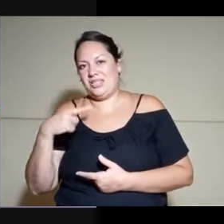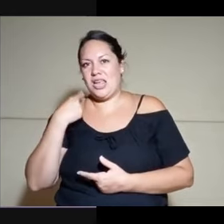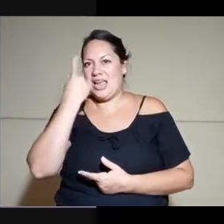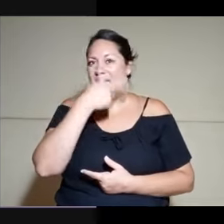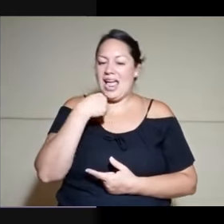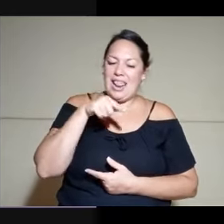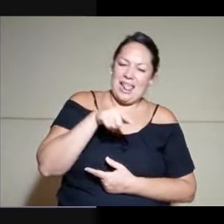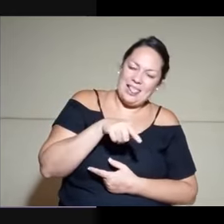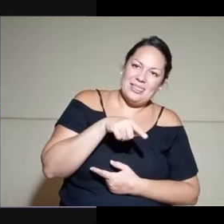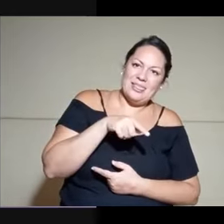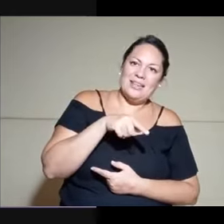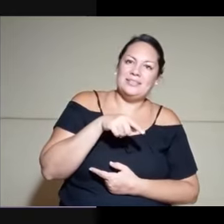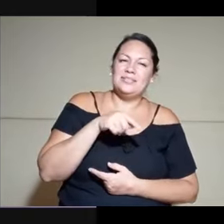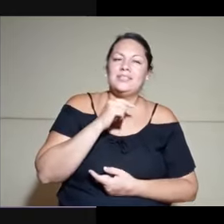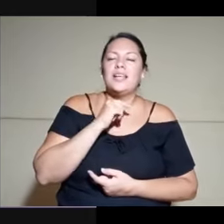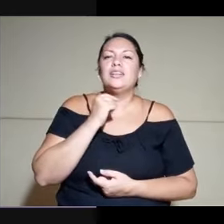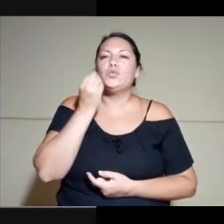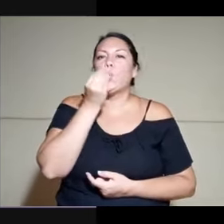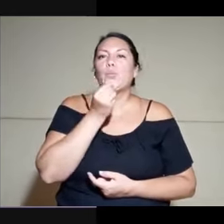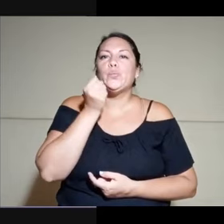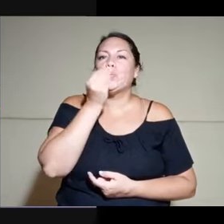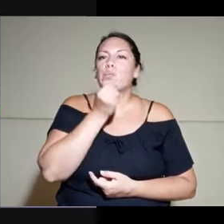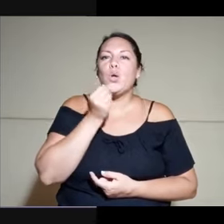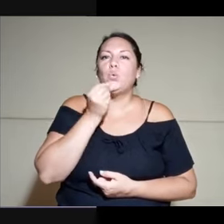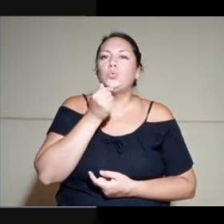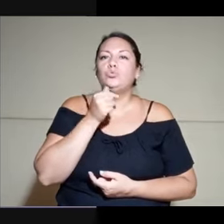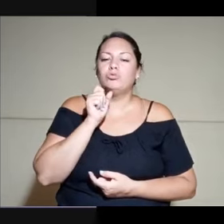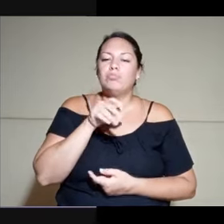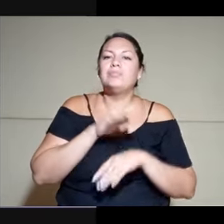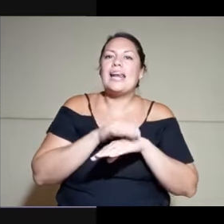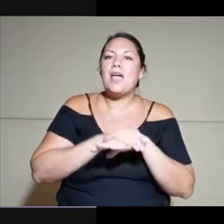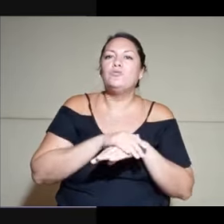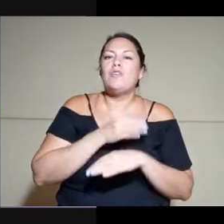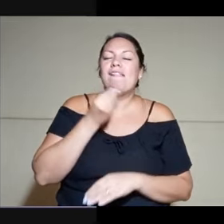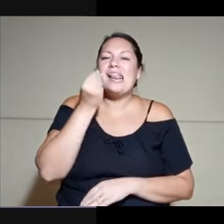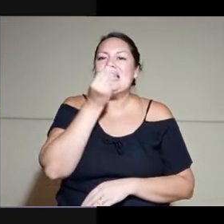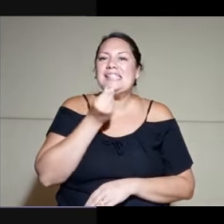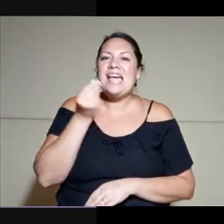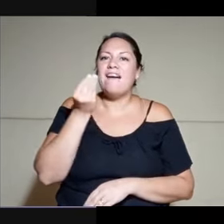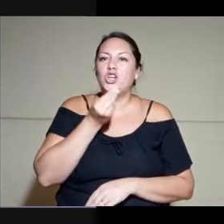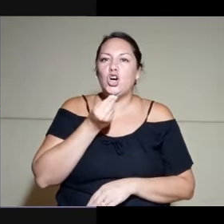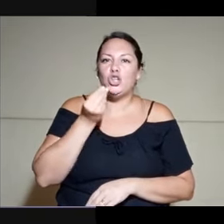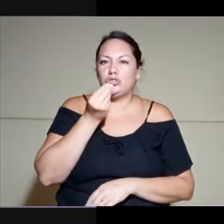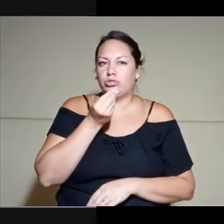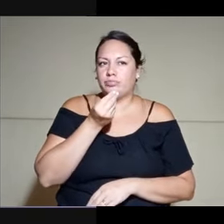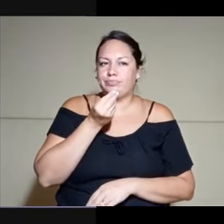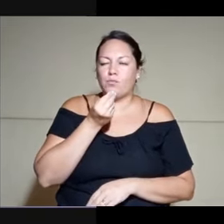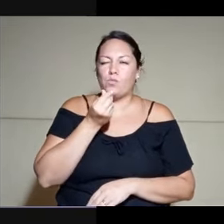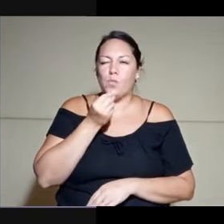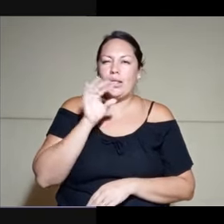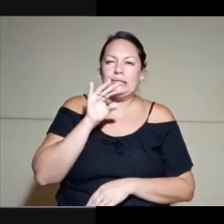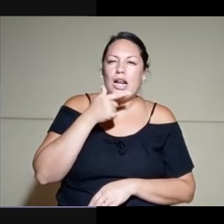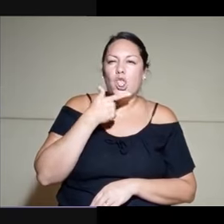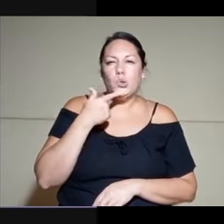al tercio posterior de la lengua. Si los 2 tercios anteriores los daba el facial, el tercio posterior de la lengua, el gusto lo da